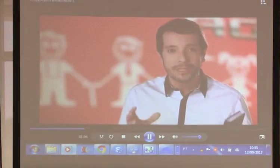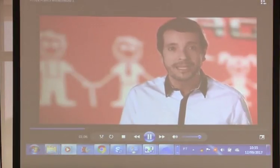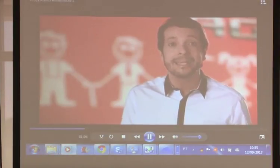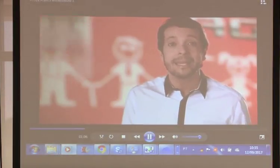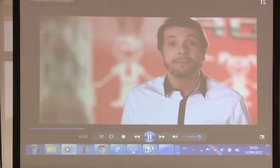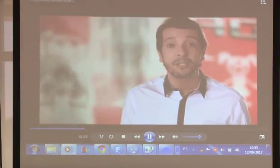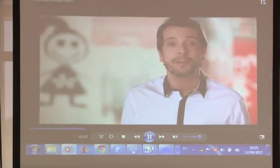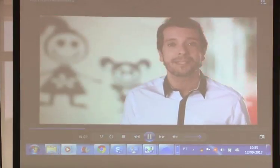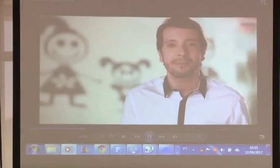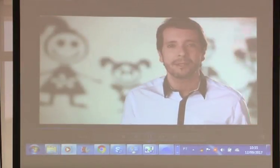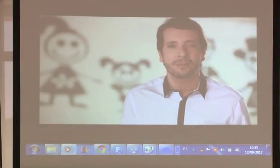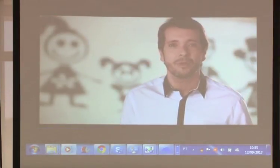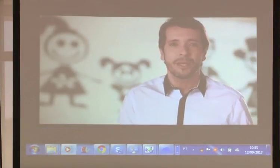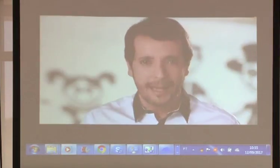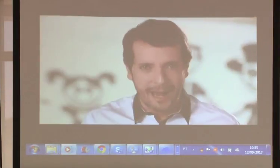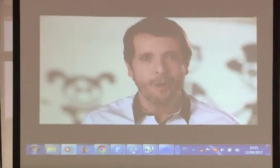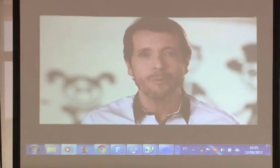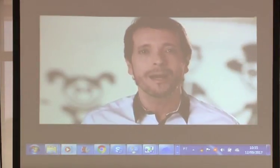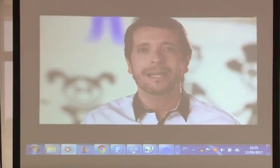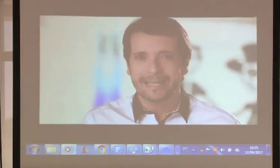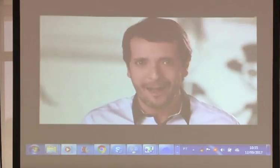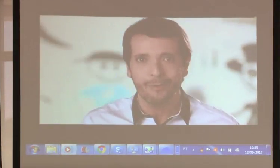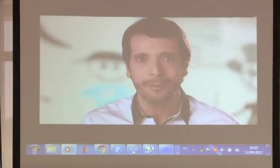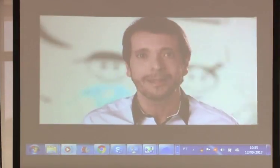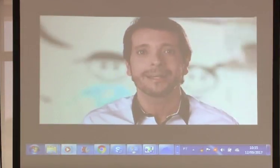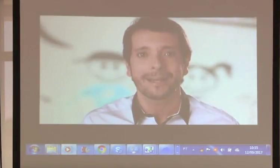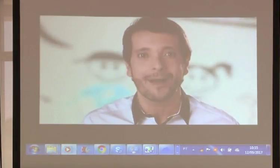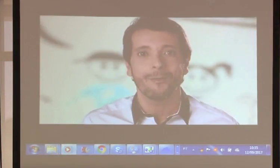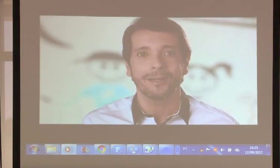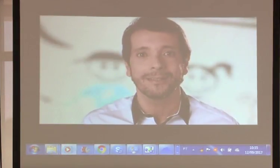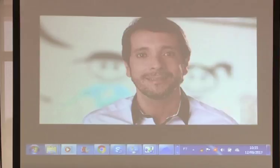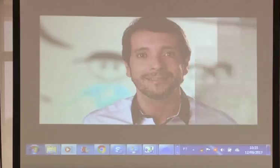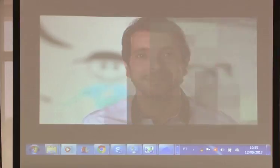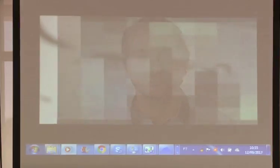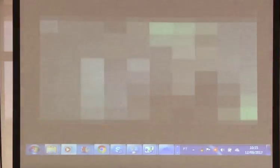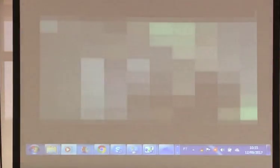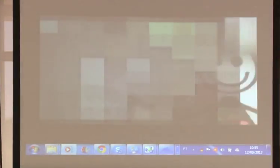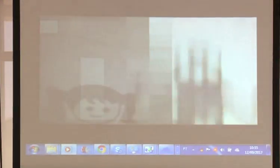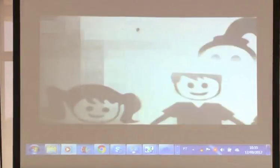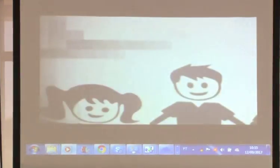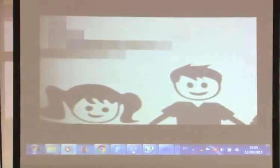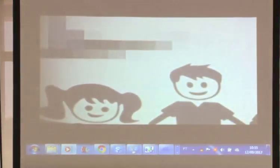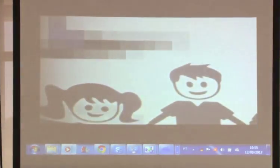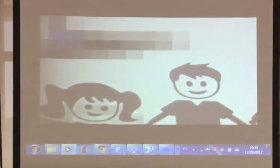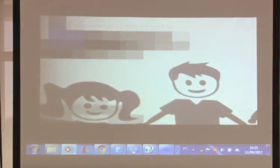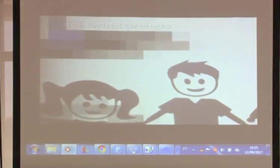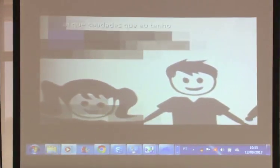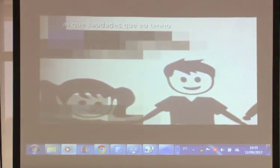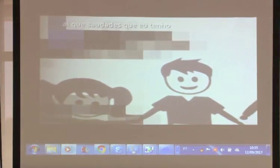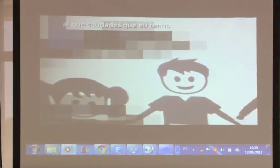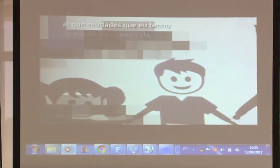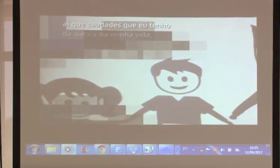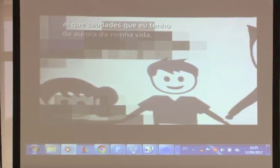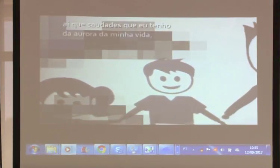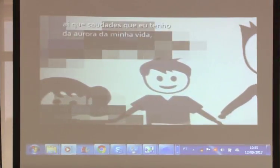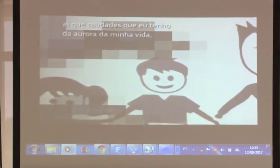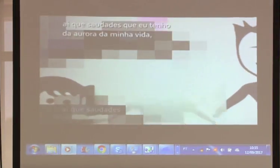conseguir repetir para si mesmo: calma, calma, calma? Ai, que saudades que eu tenho da Aurora da minha